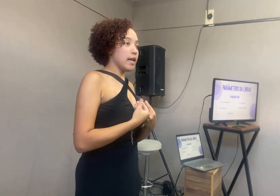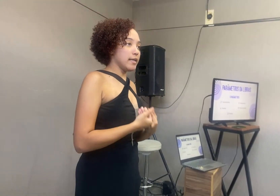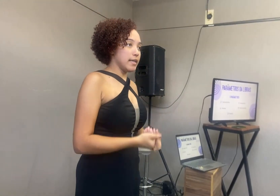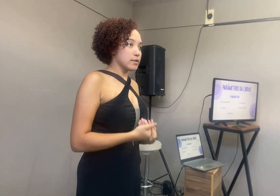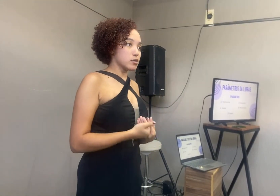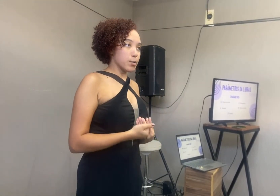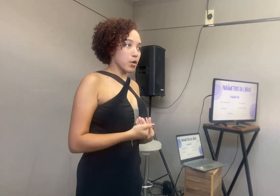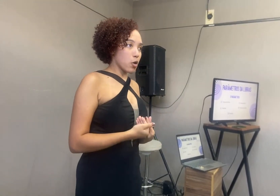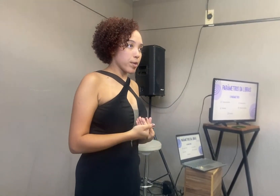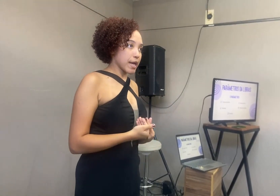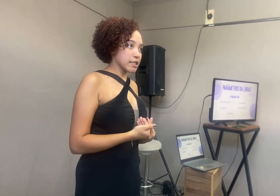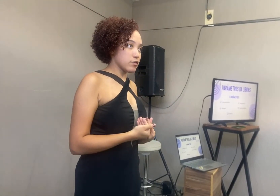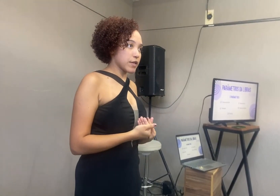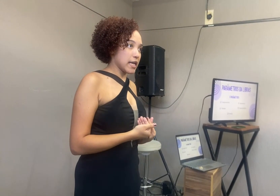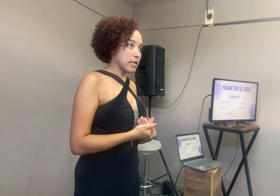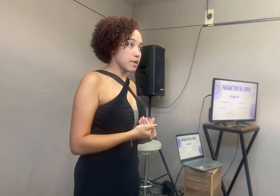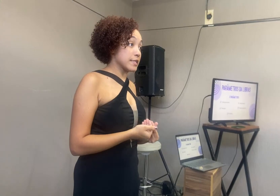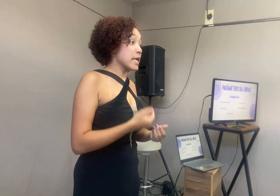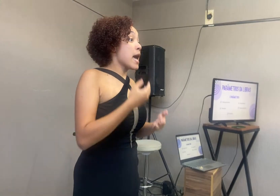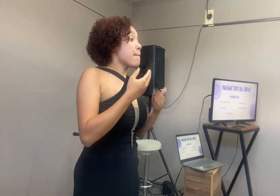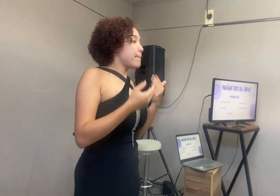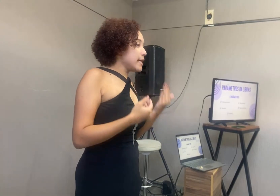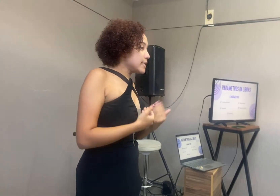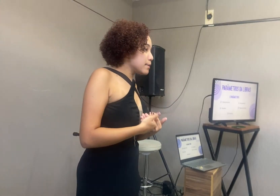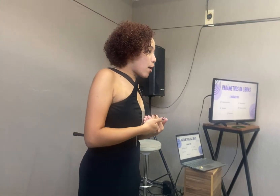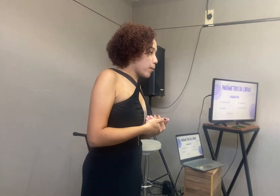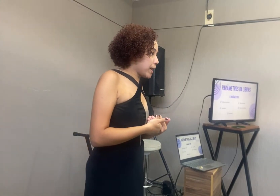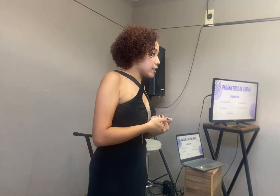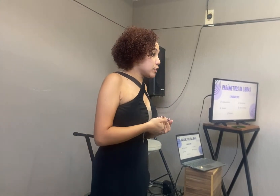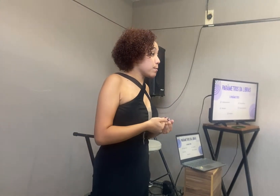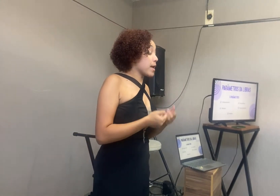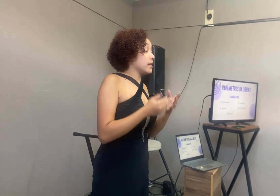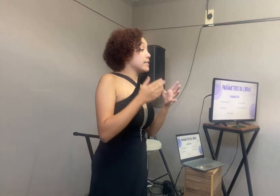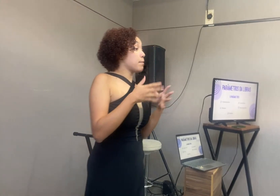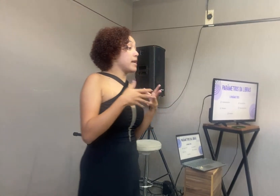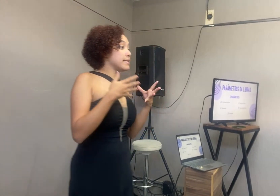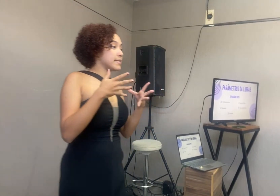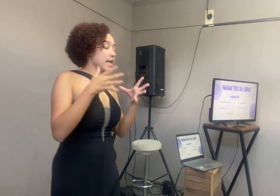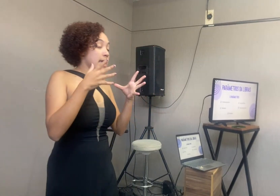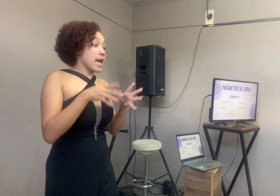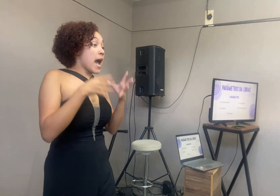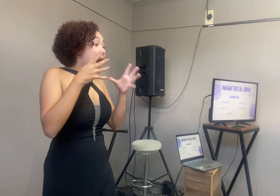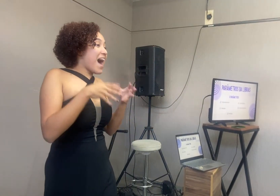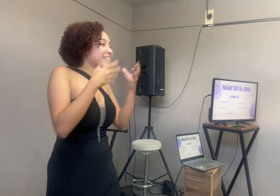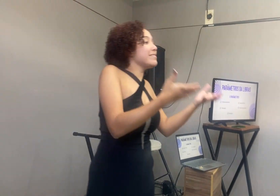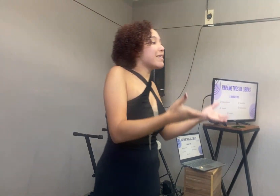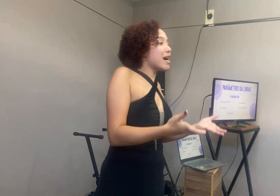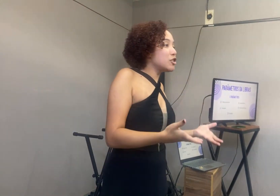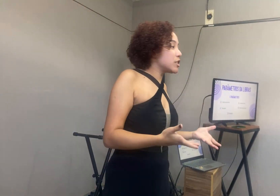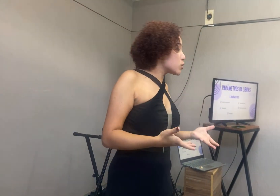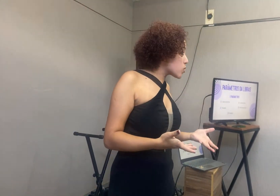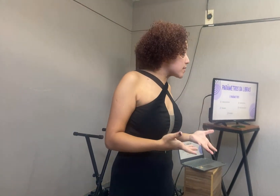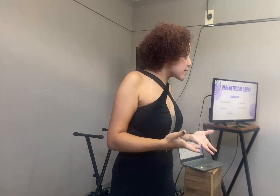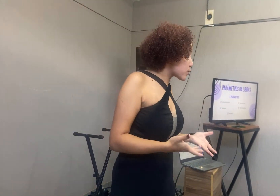ali dentro do meio comunicativo na Libras. Principalmente para estabelecer a intensidade das suas